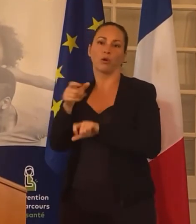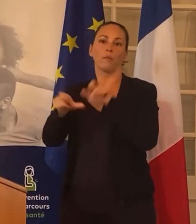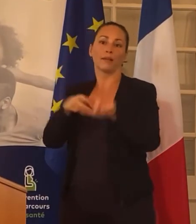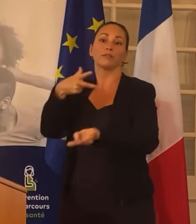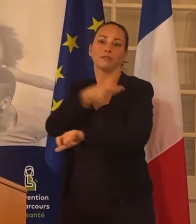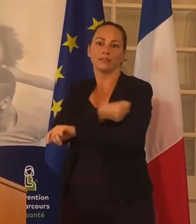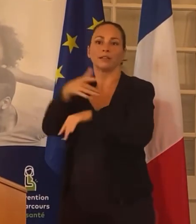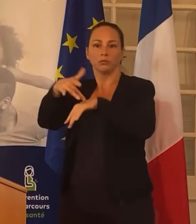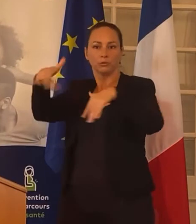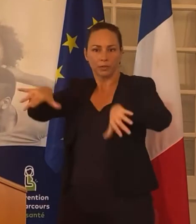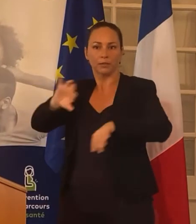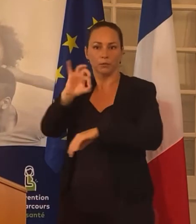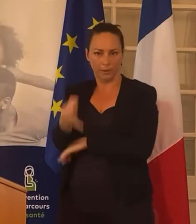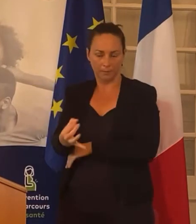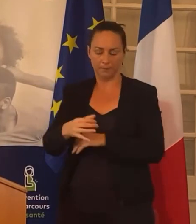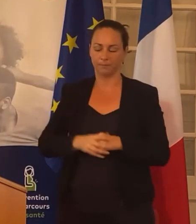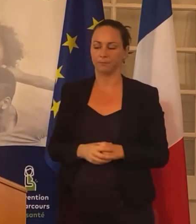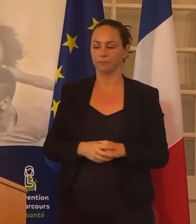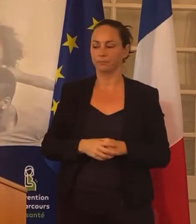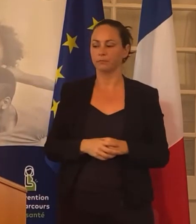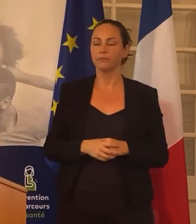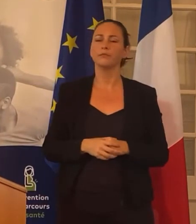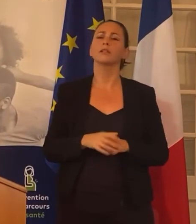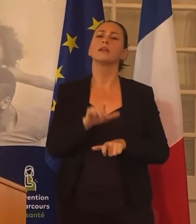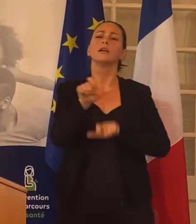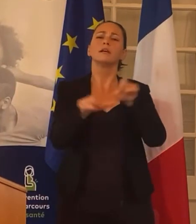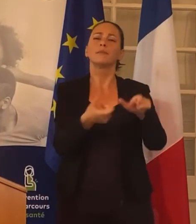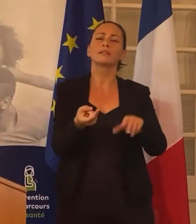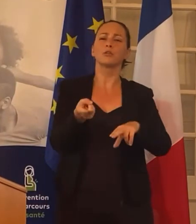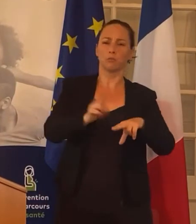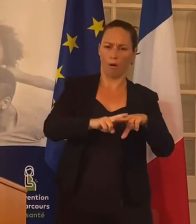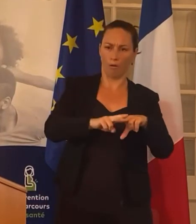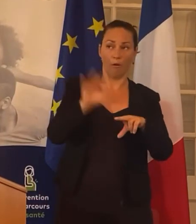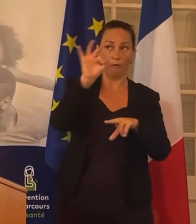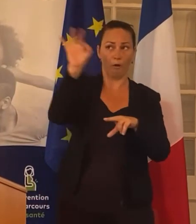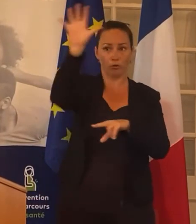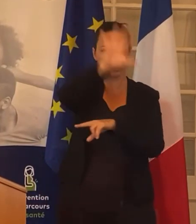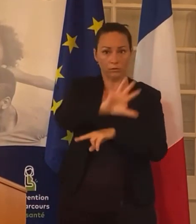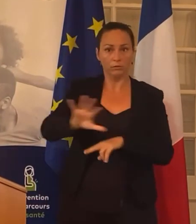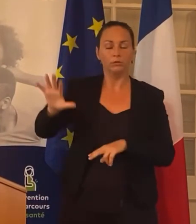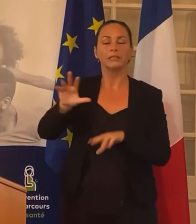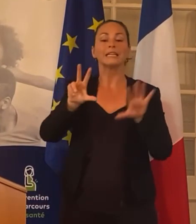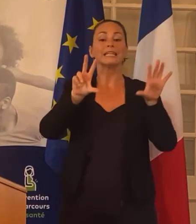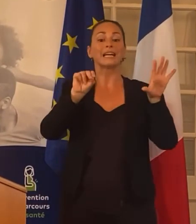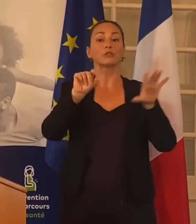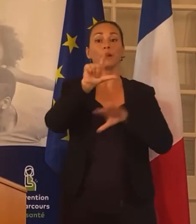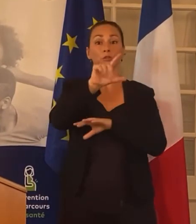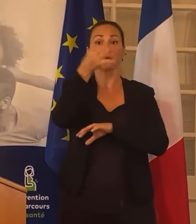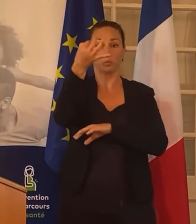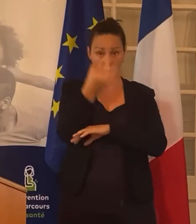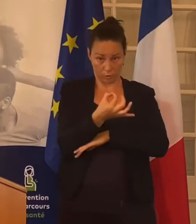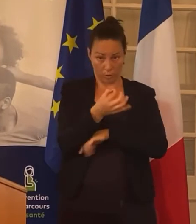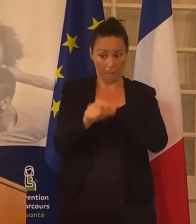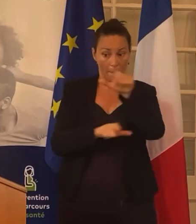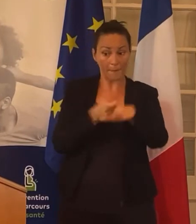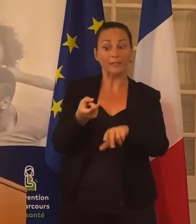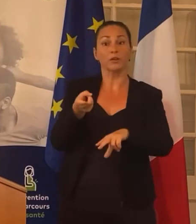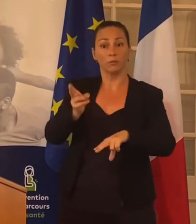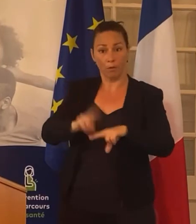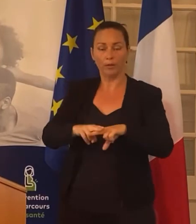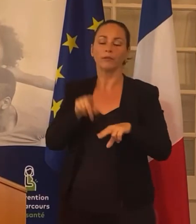parle des décès, en France, 82% des décès recensés